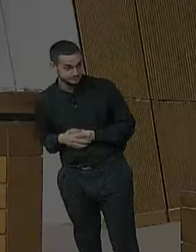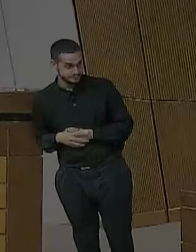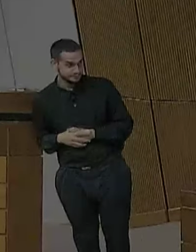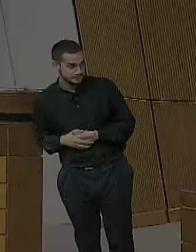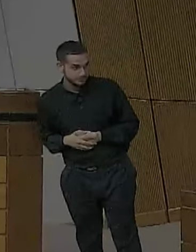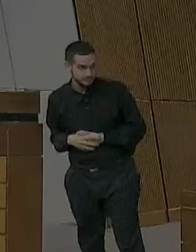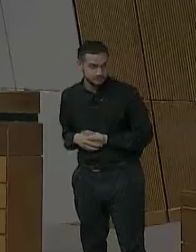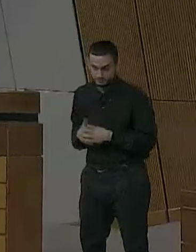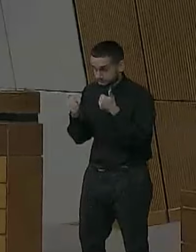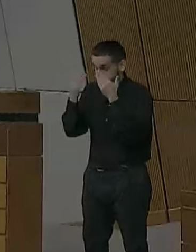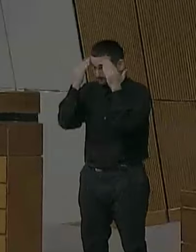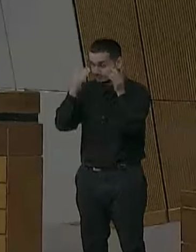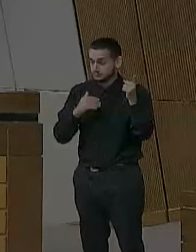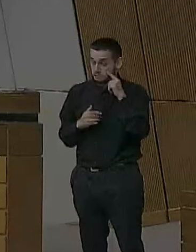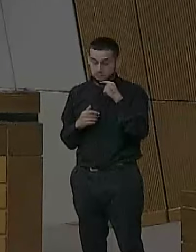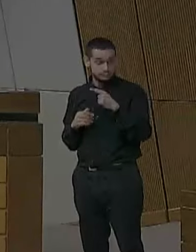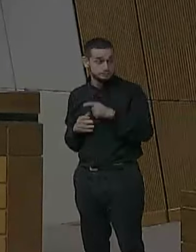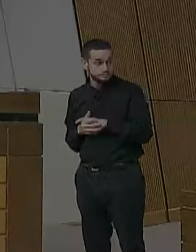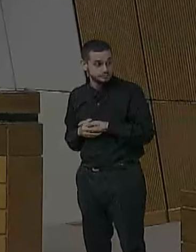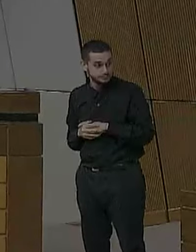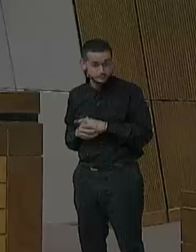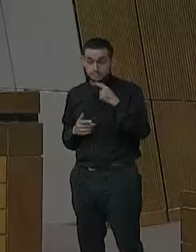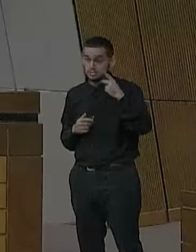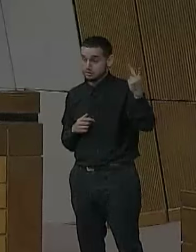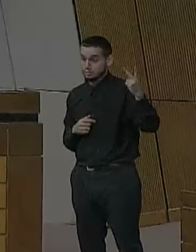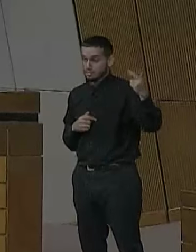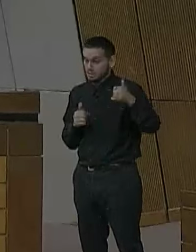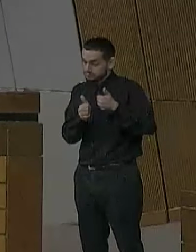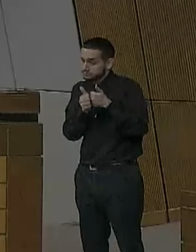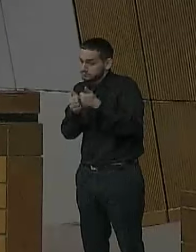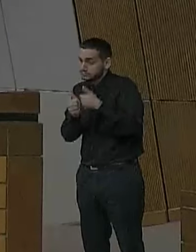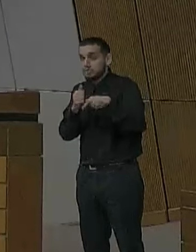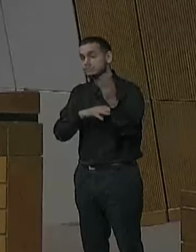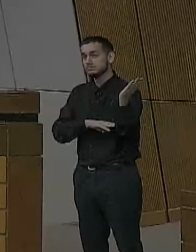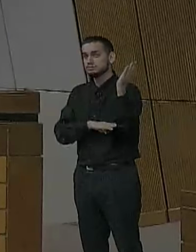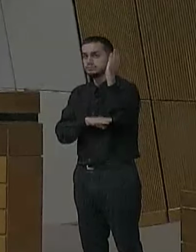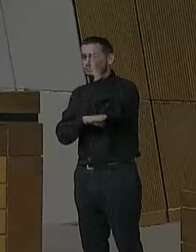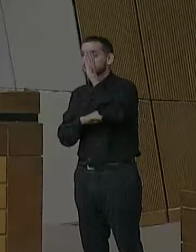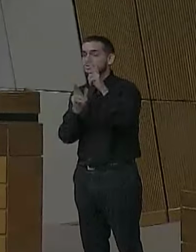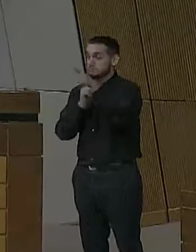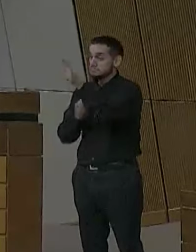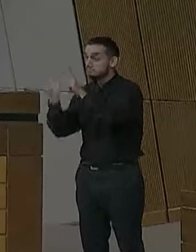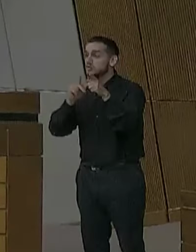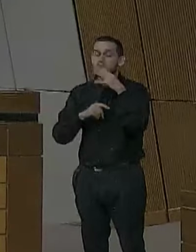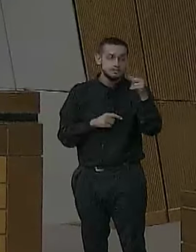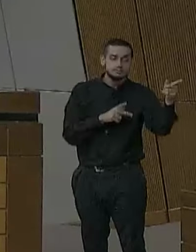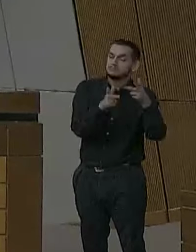Genial. Muchísimas gracias, Horacio y Anto, que de hecho ellos nos van a estar acompañando en toda esta parte de ir escuchándoles a ustedes también,